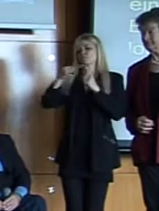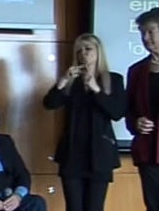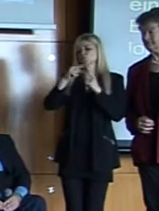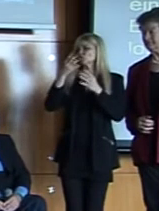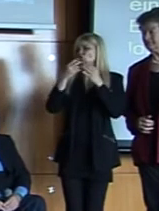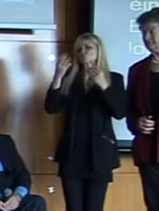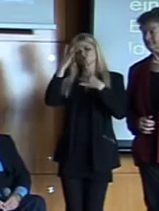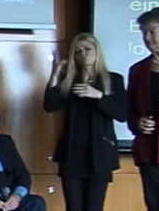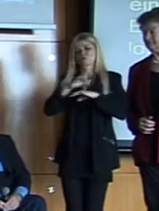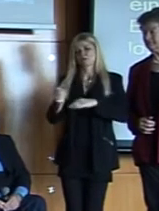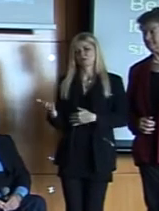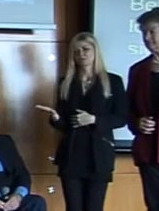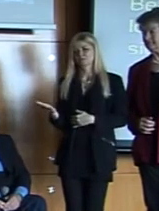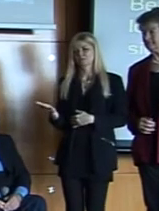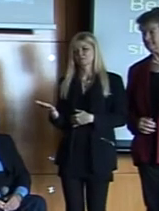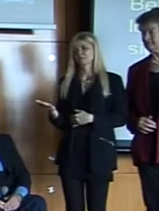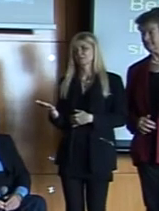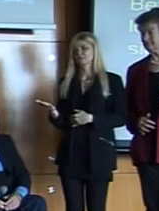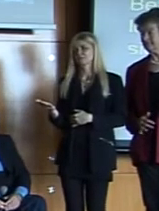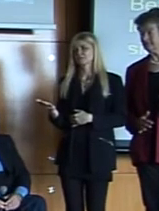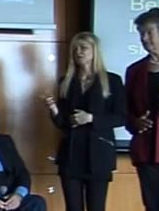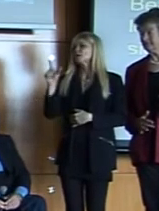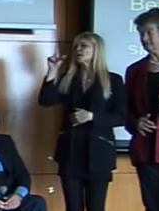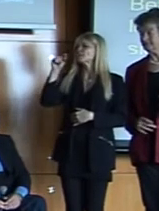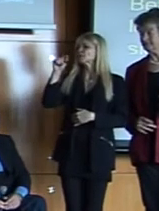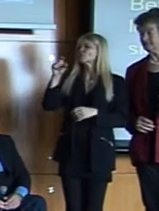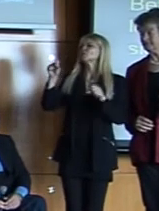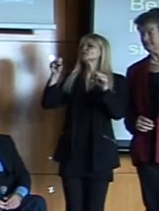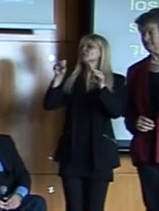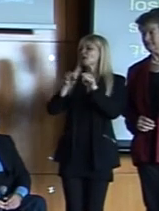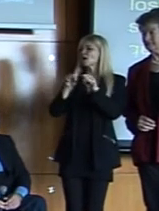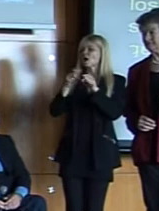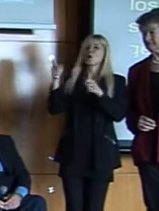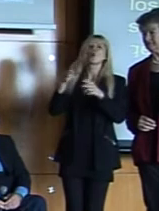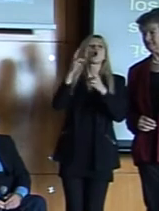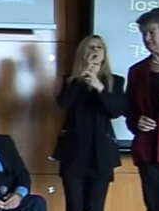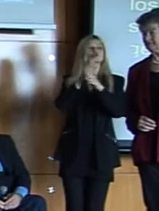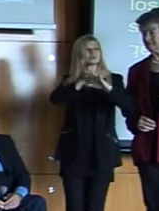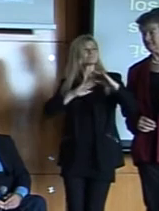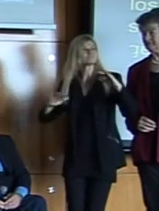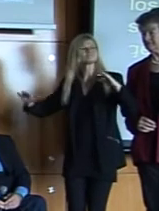zustande zu bringen. Das heißt, dass wir dann auch ein Fazit österreichweit haben, dass 68%